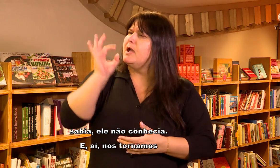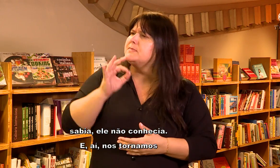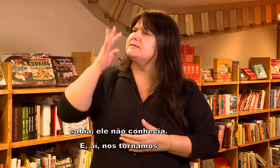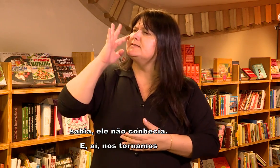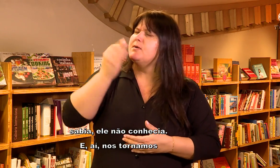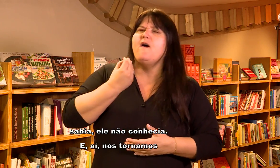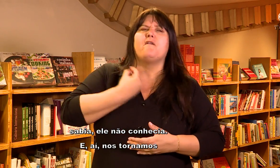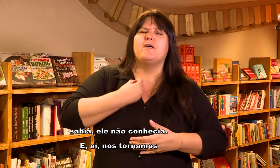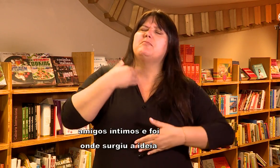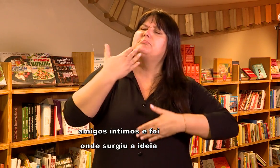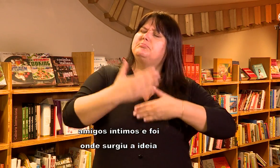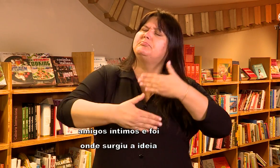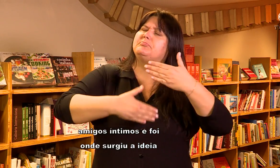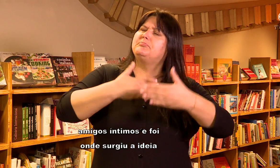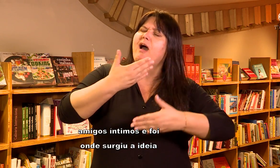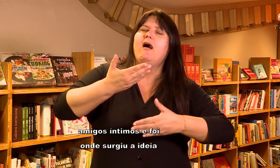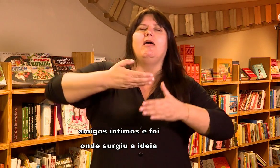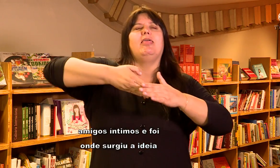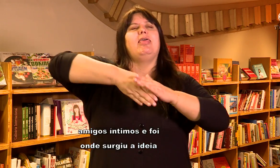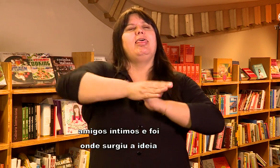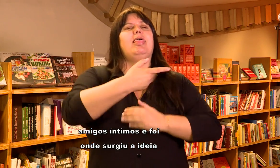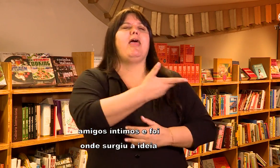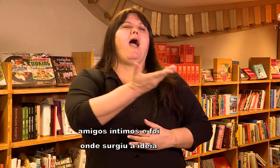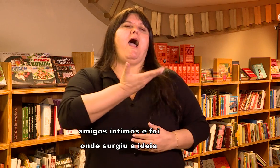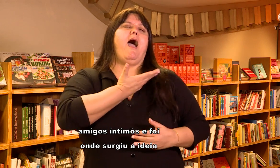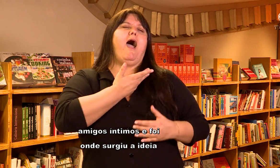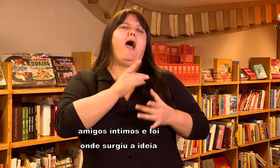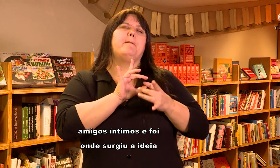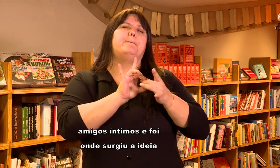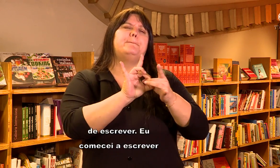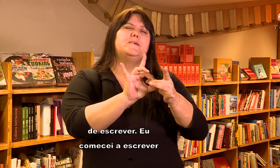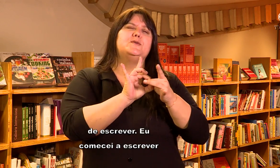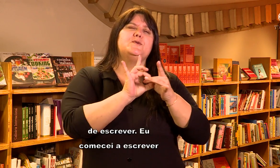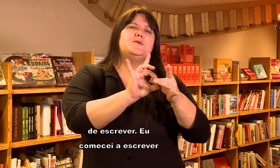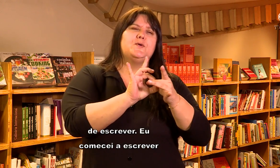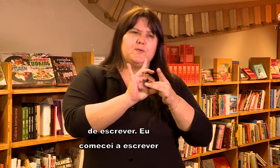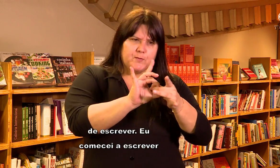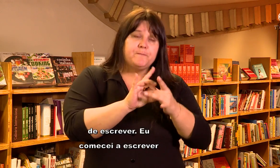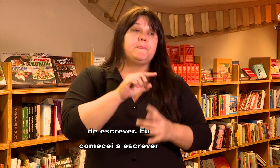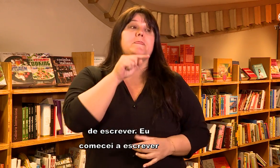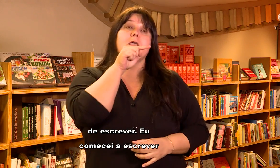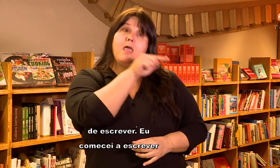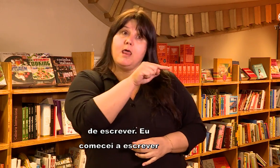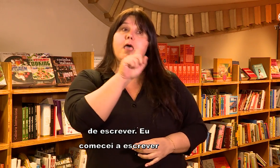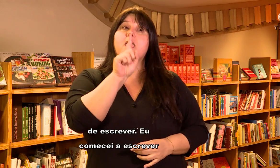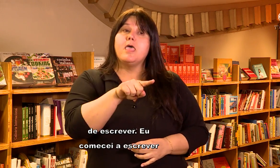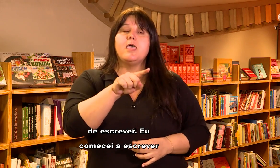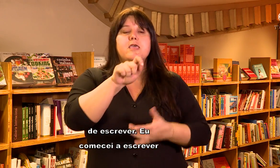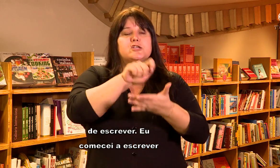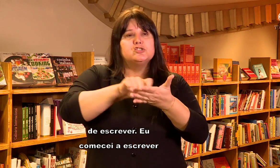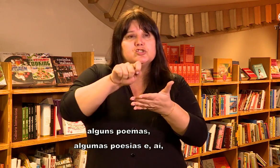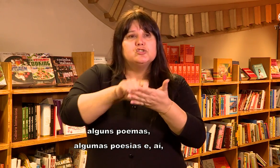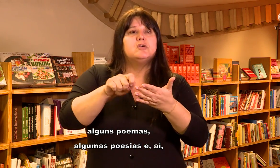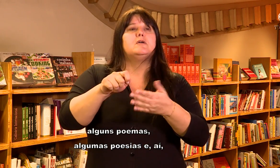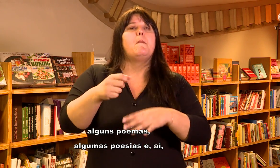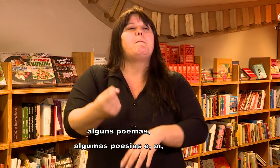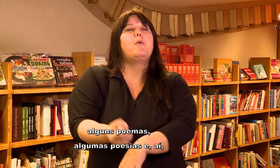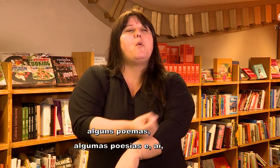aí, nos tornamos amigos íntimos, e foi onde surgiu a ideia de escrever. Eu comecei a escrever alguns poemas,